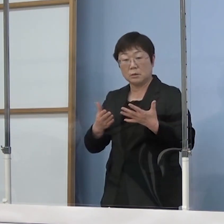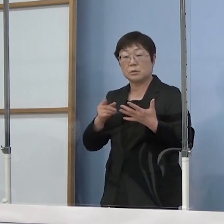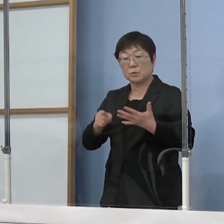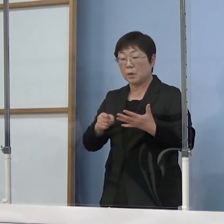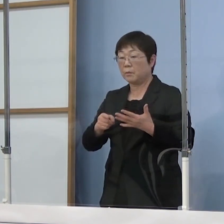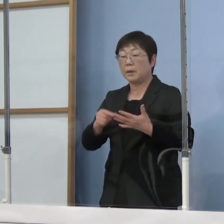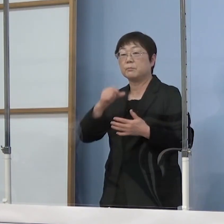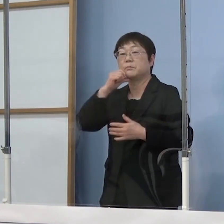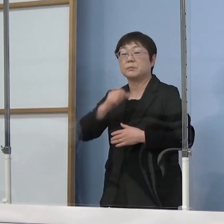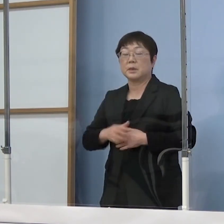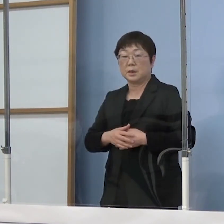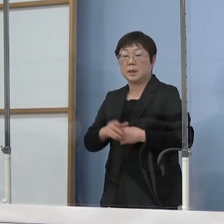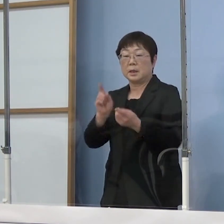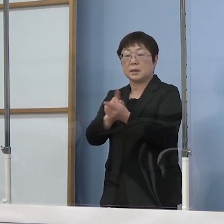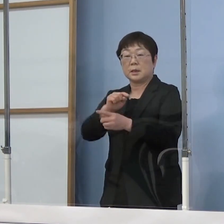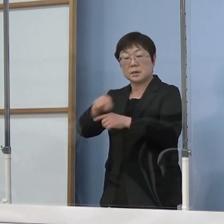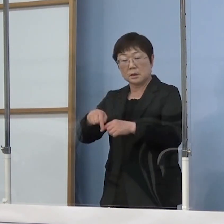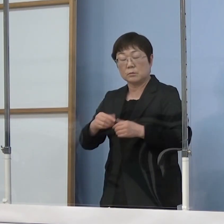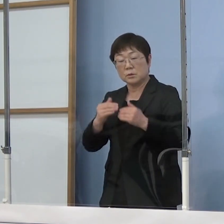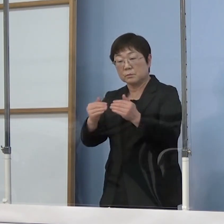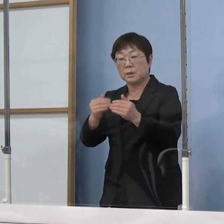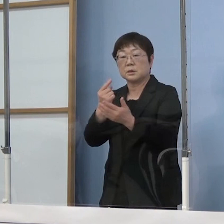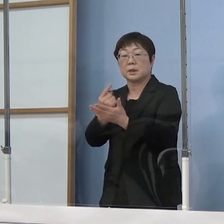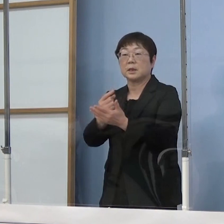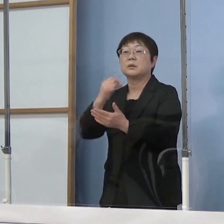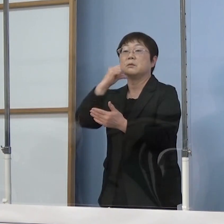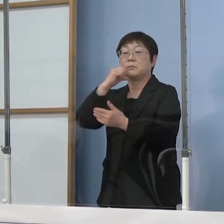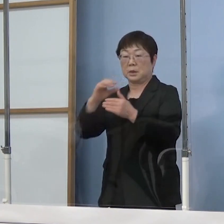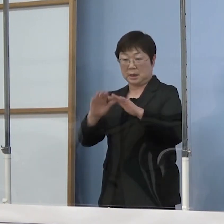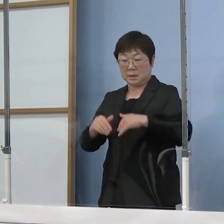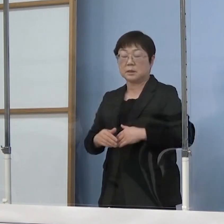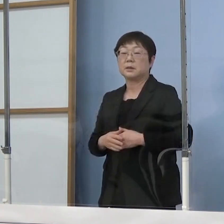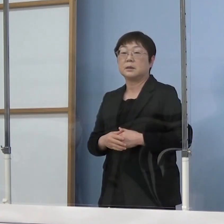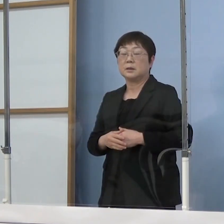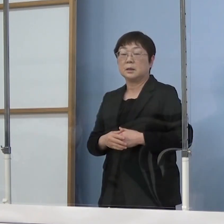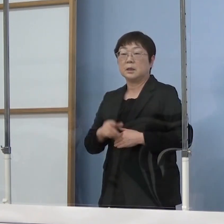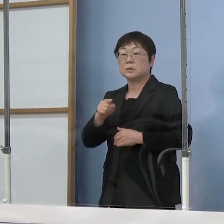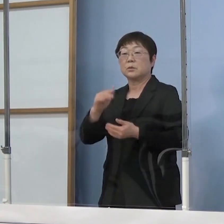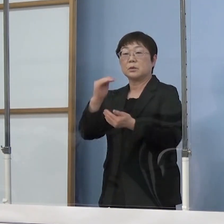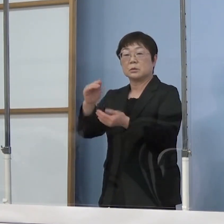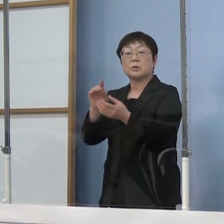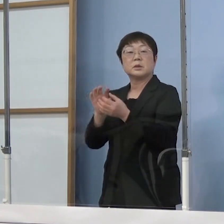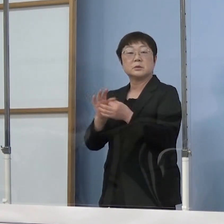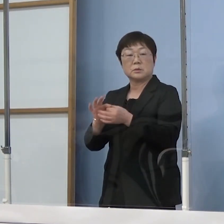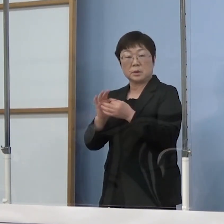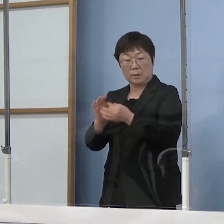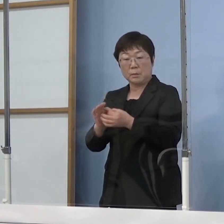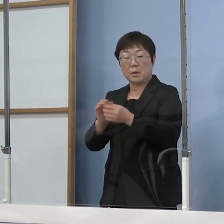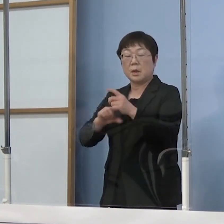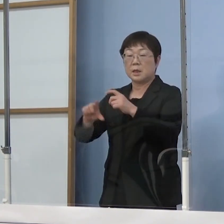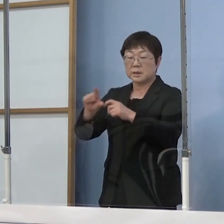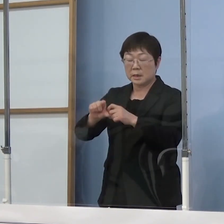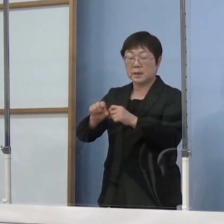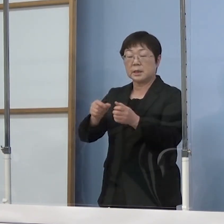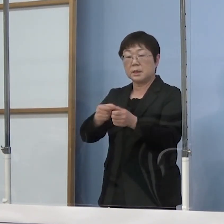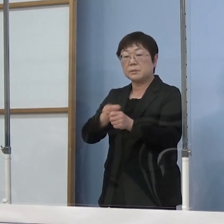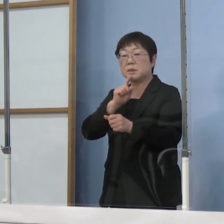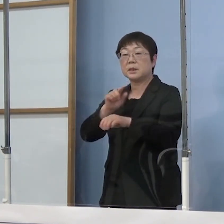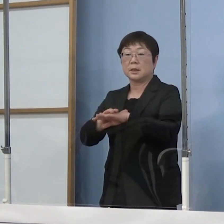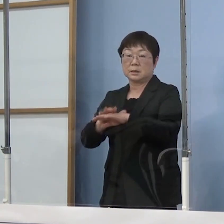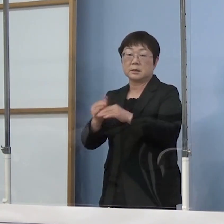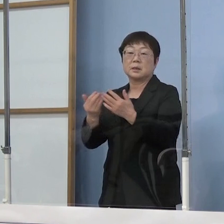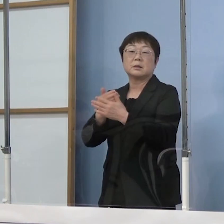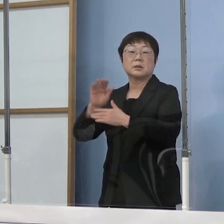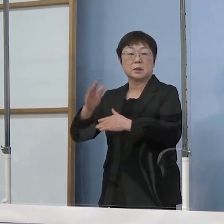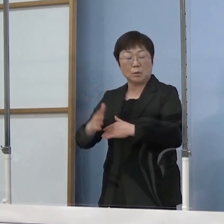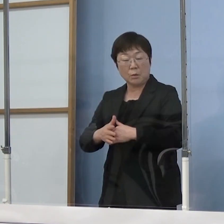できない、対策だけでは無理なところですんでね、まあ、そうした点についてもさらにまあ厳しい話なんですけどね、